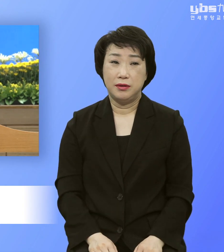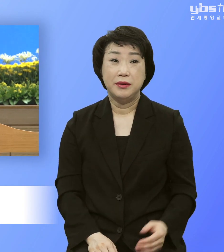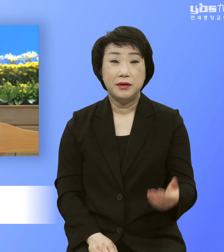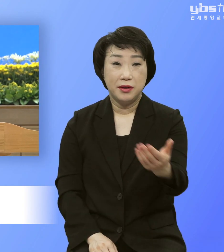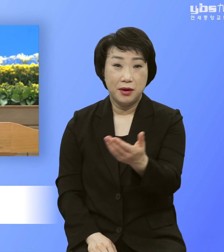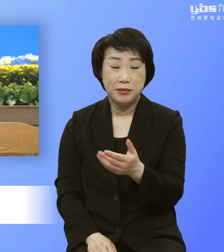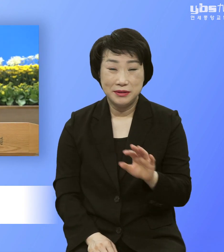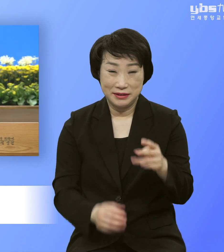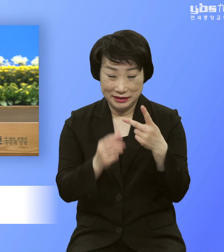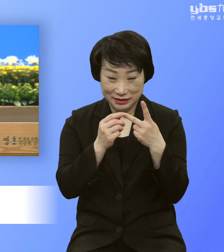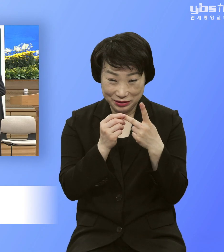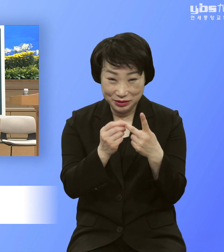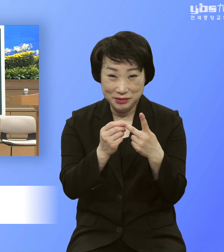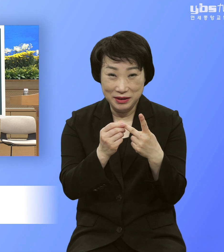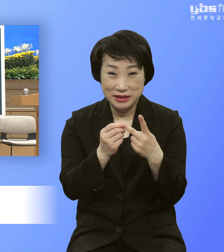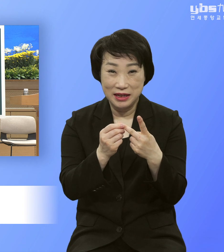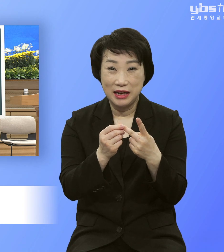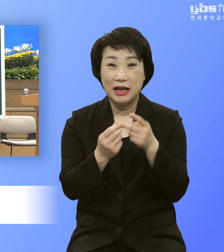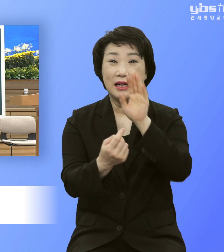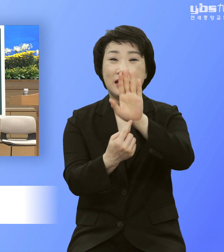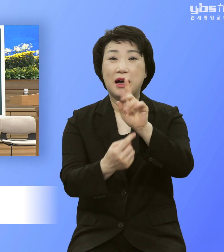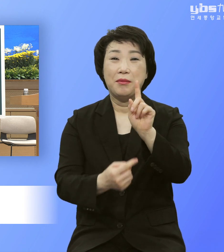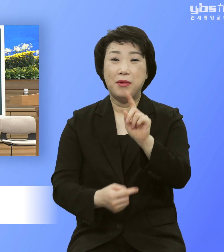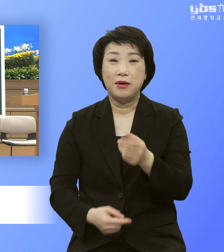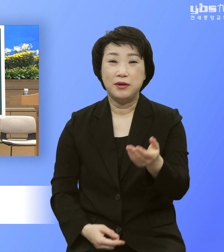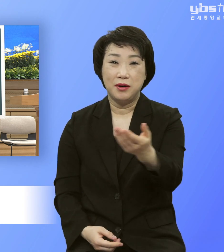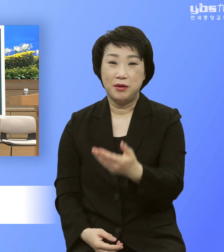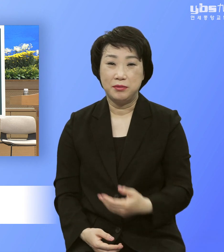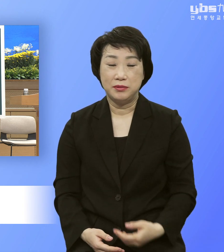자, 두 번째 뭘 말하냐?